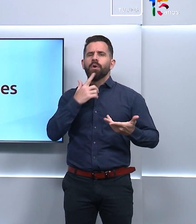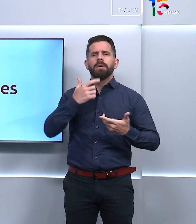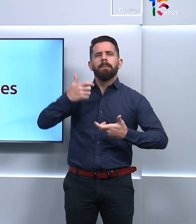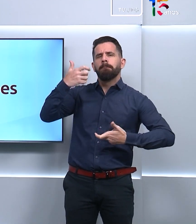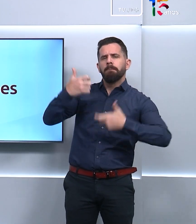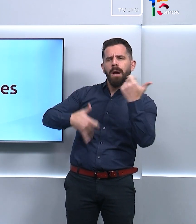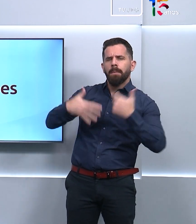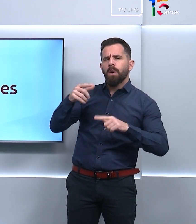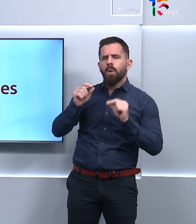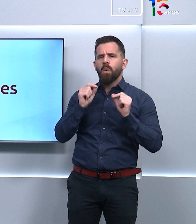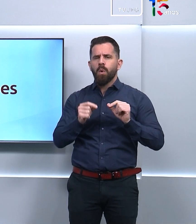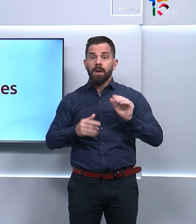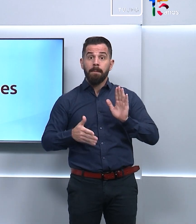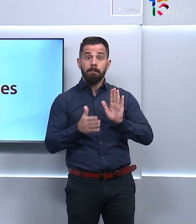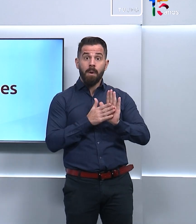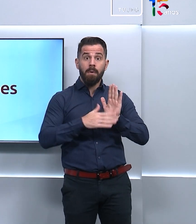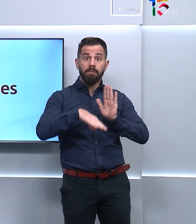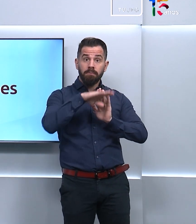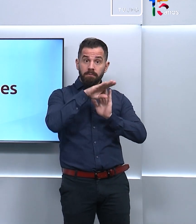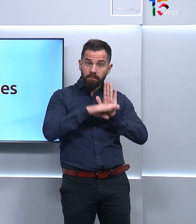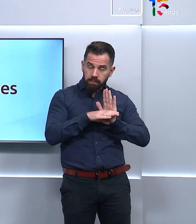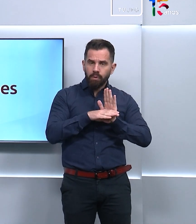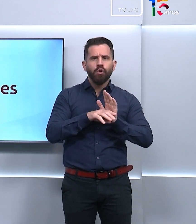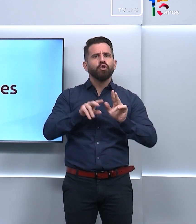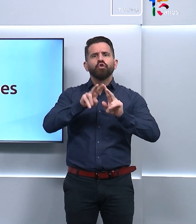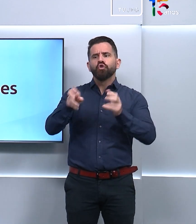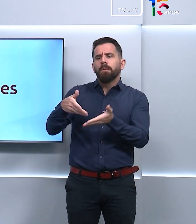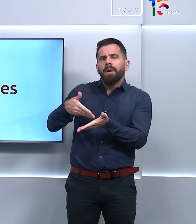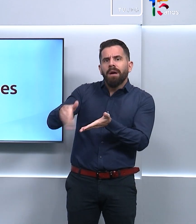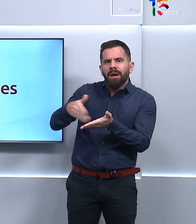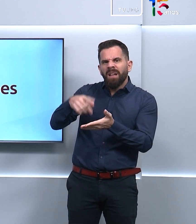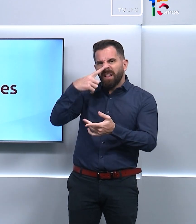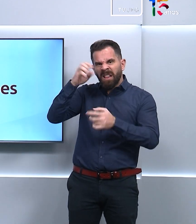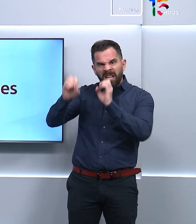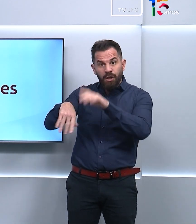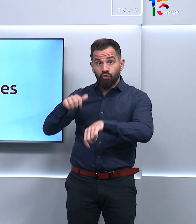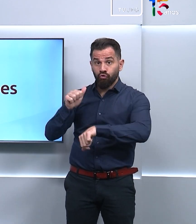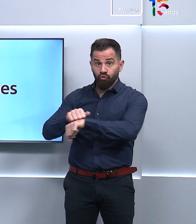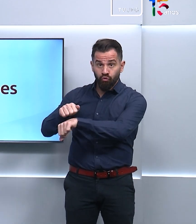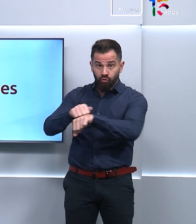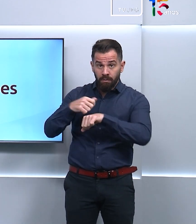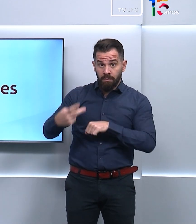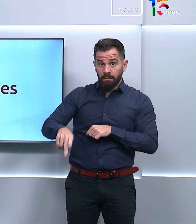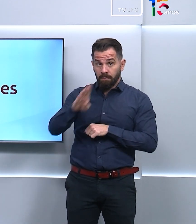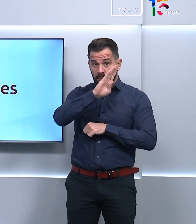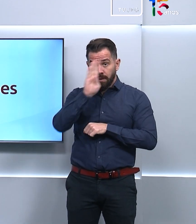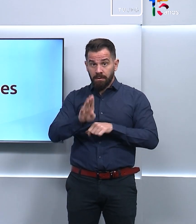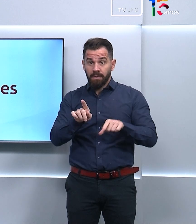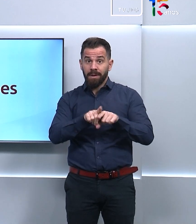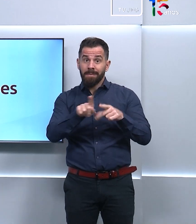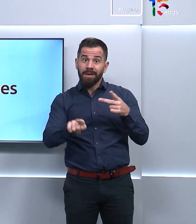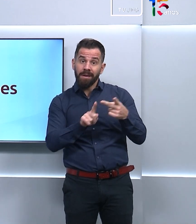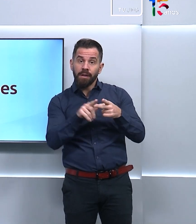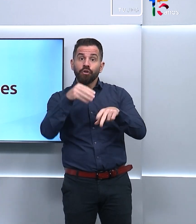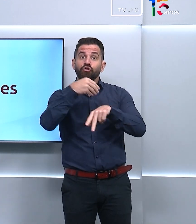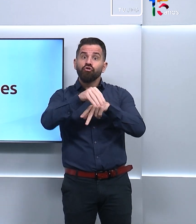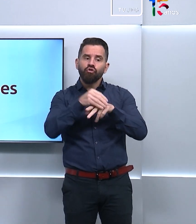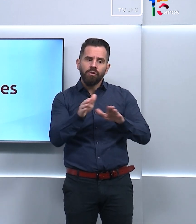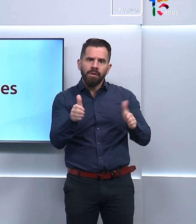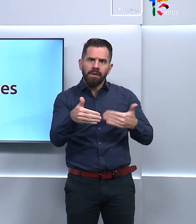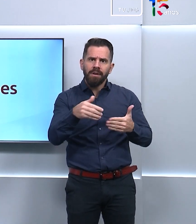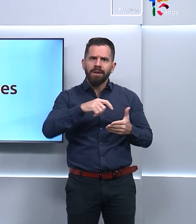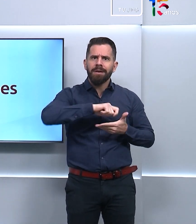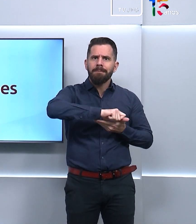de resíduos sólidos no Brasil. E também vamos te dar dicas para você que consome marmitas no seu dia a